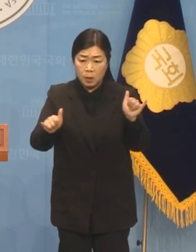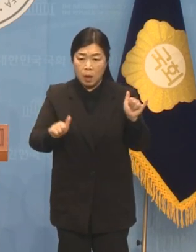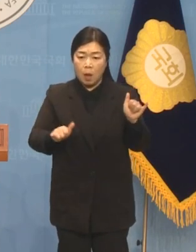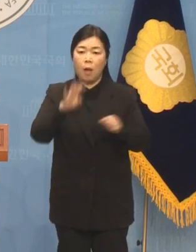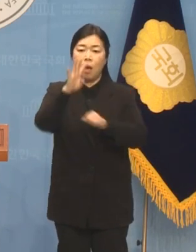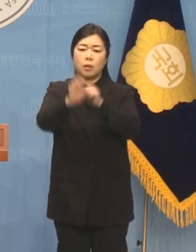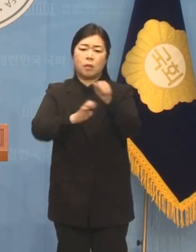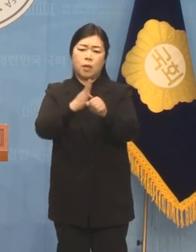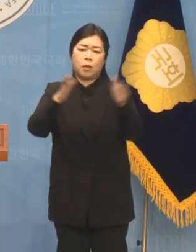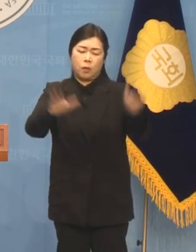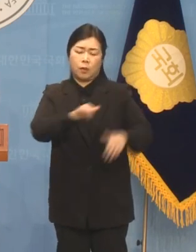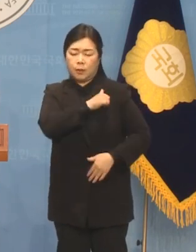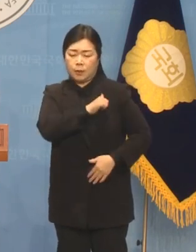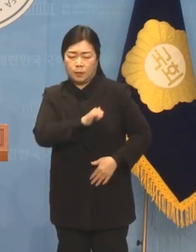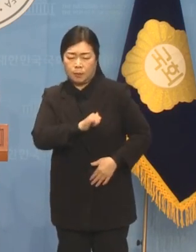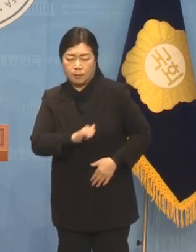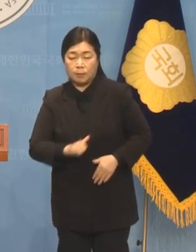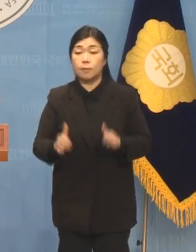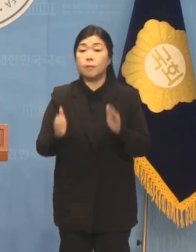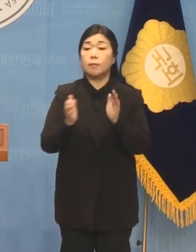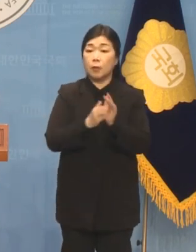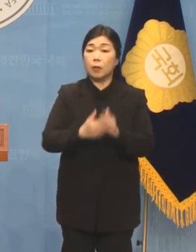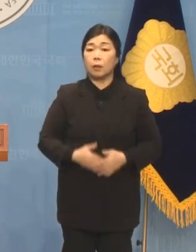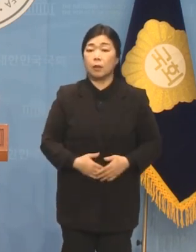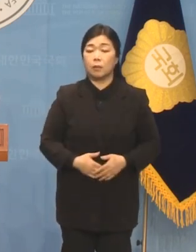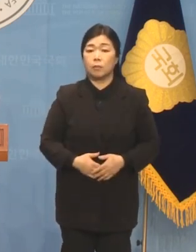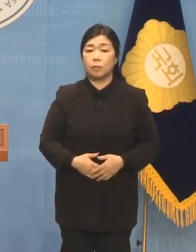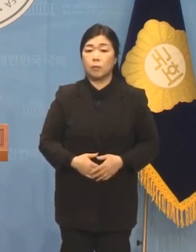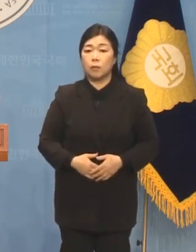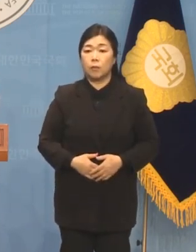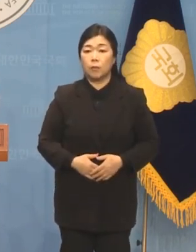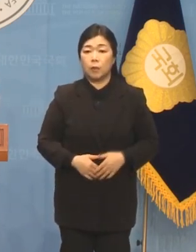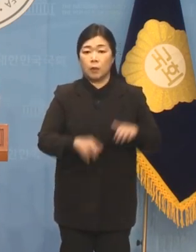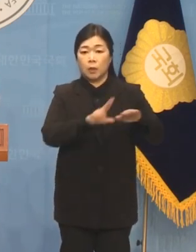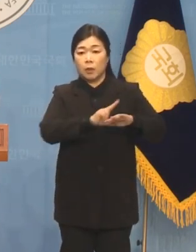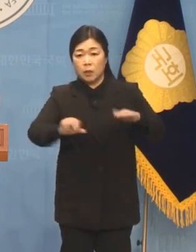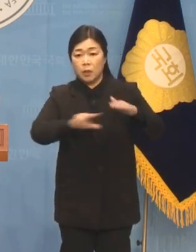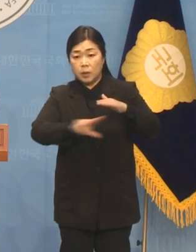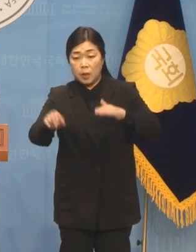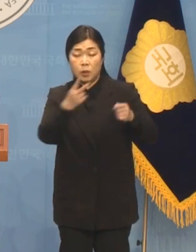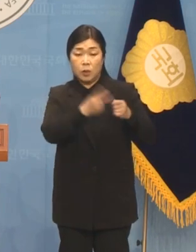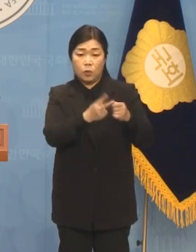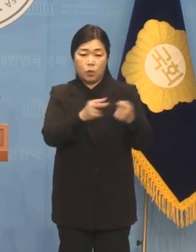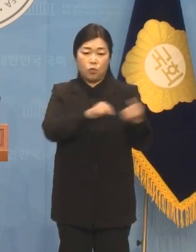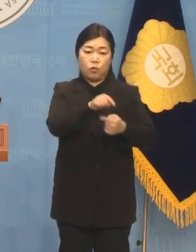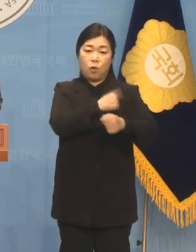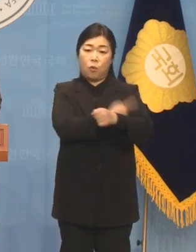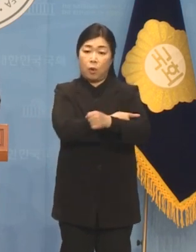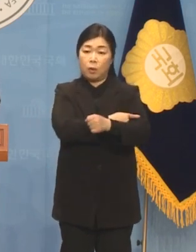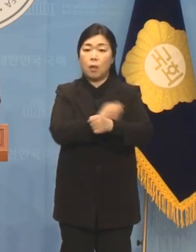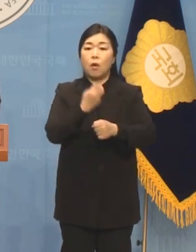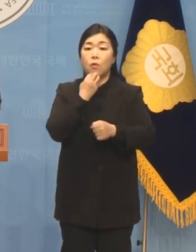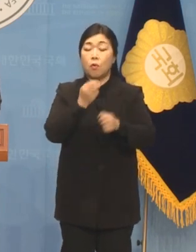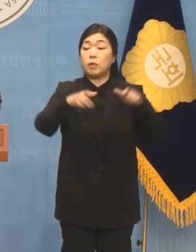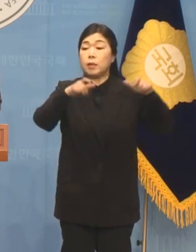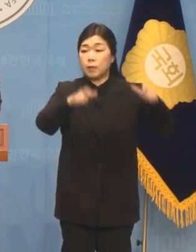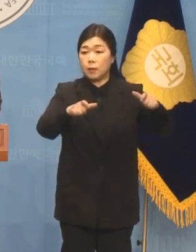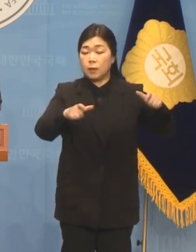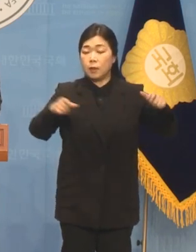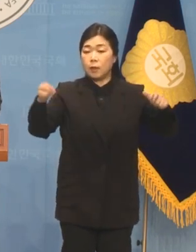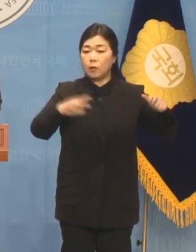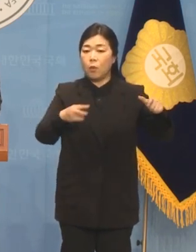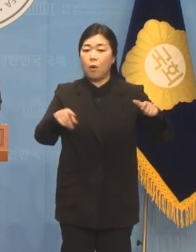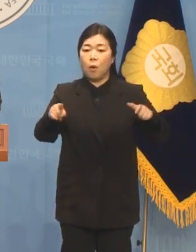더 이상 외면할 수 없다. 2호선 운영권자인 서울시와 해당 자치구들의